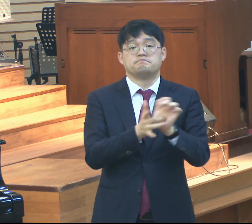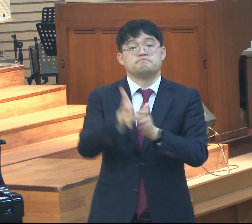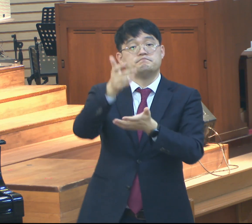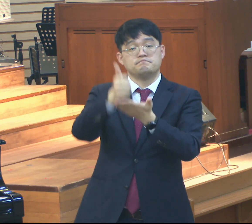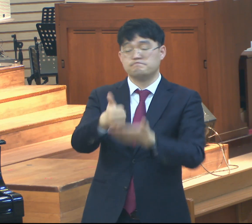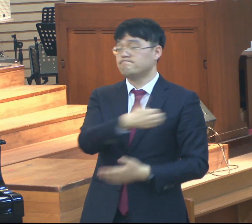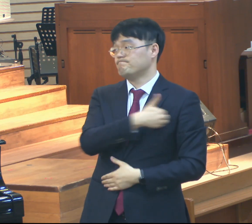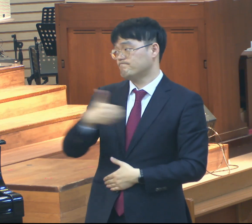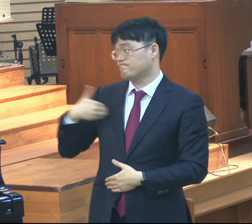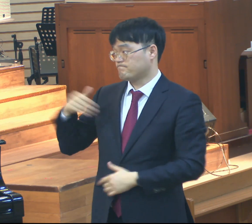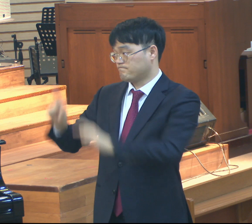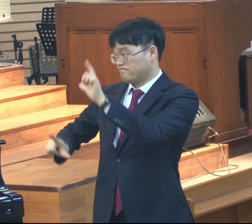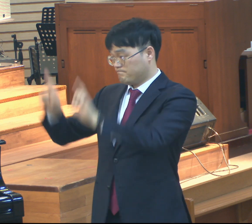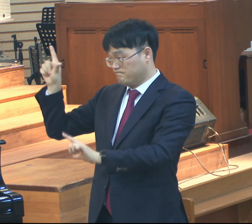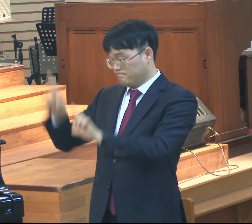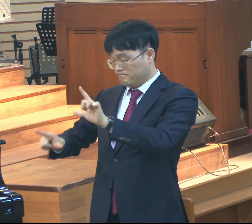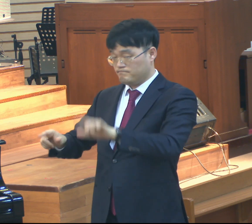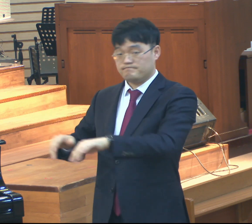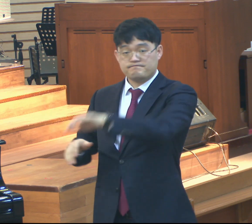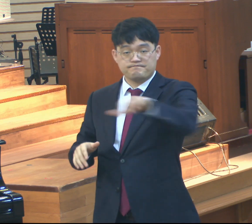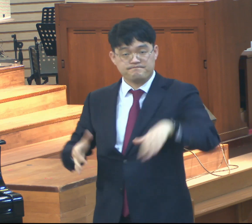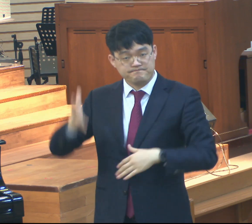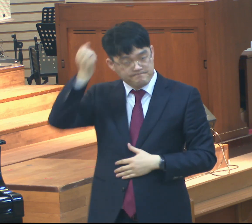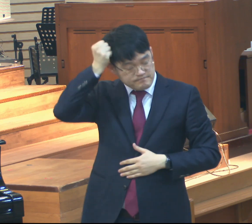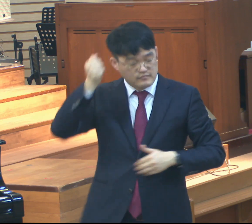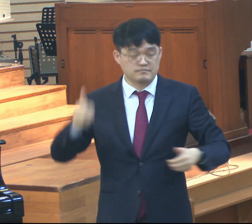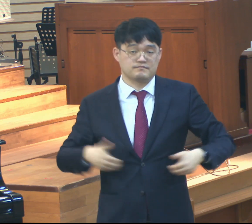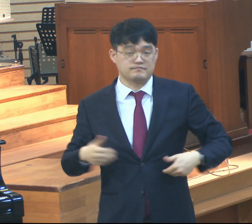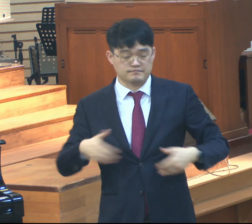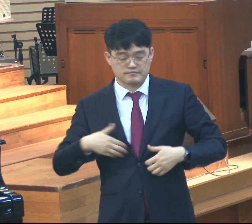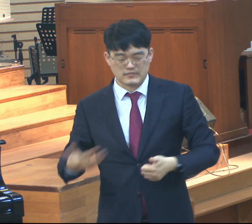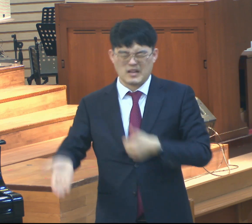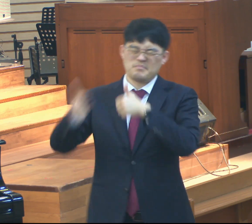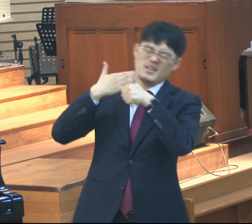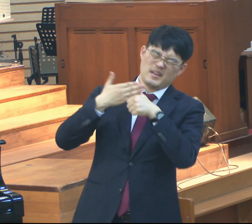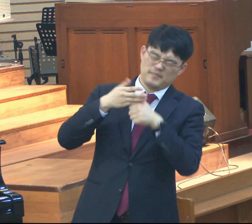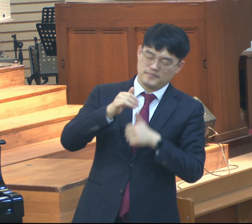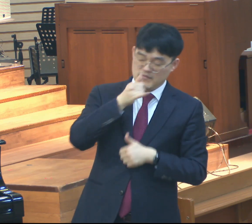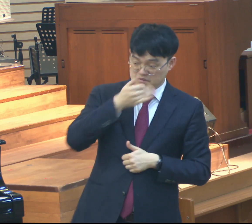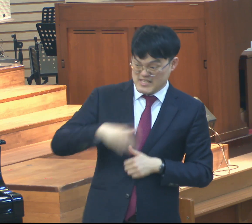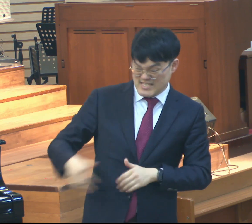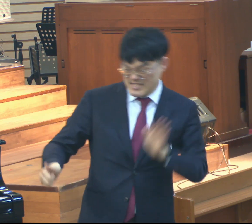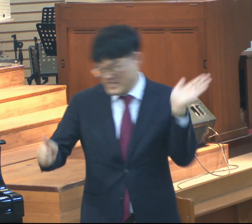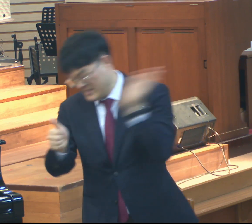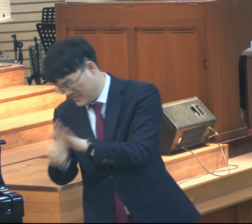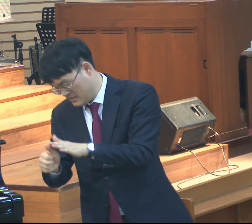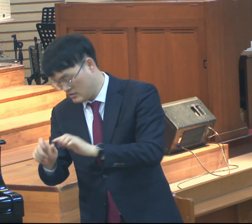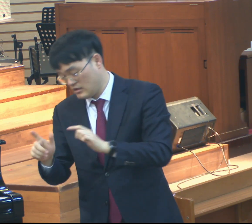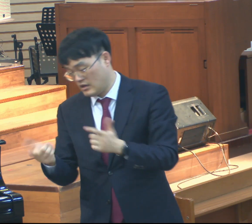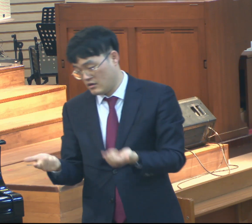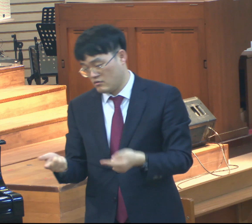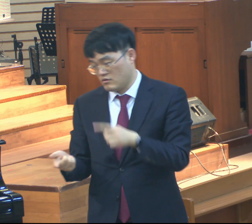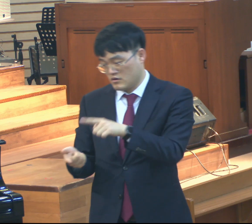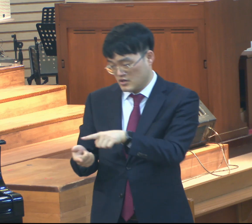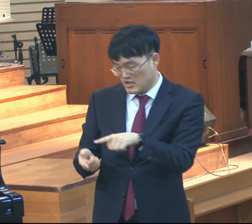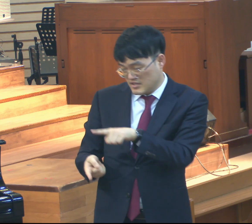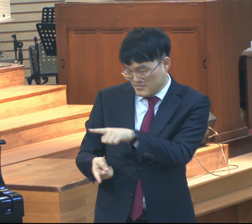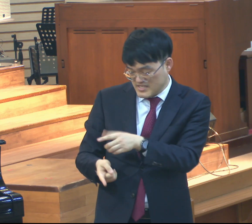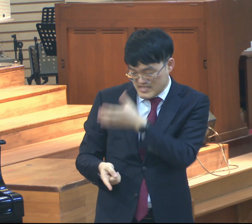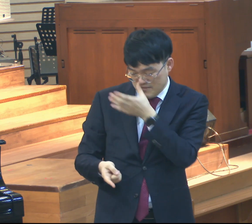모습을 우리는 기억해야 합니다. 손찌검을 당하셨지만 그에 대해서 어떤 물리적인 실력을